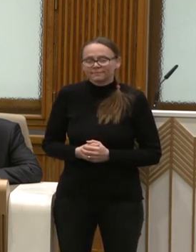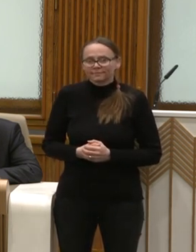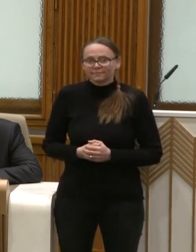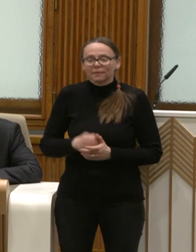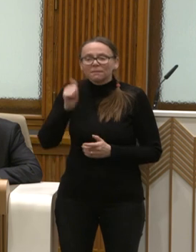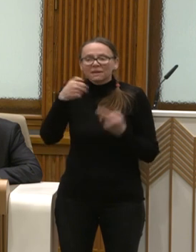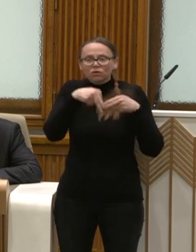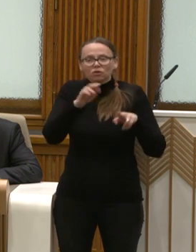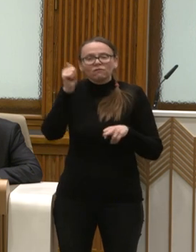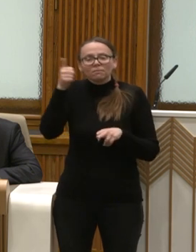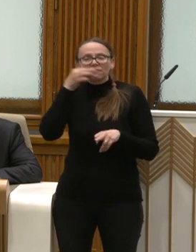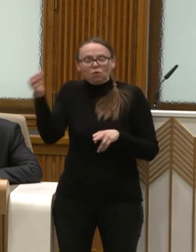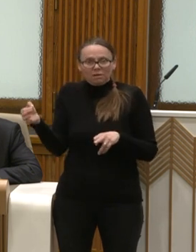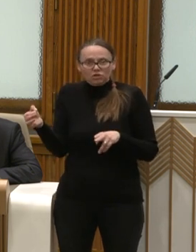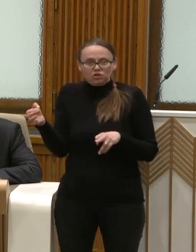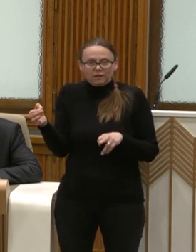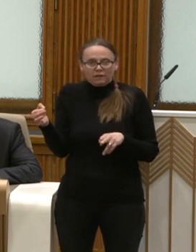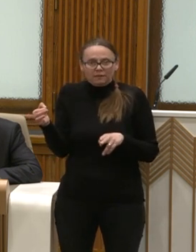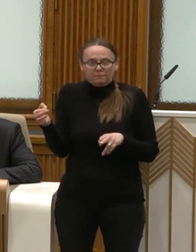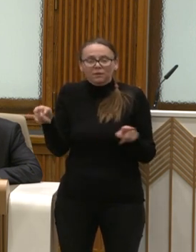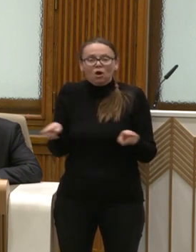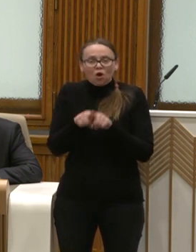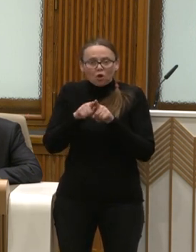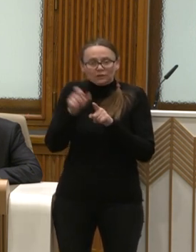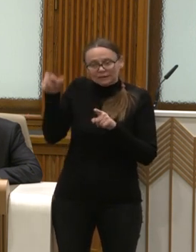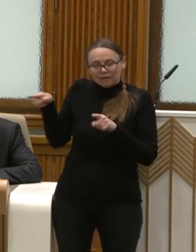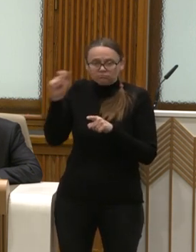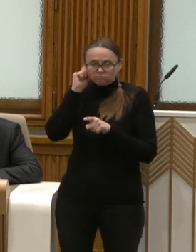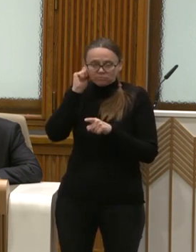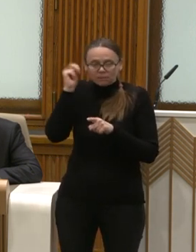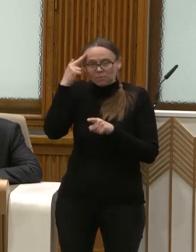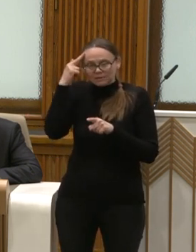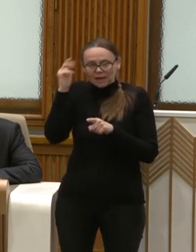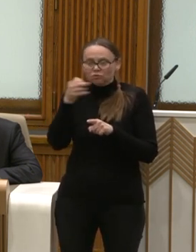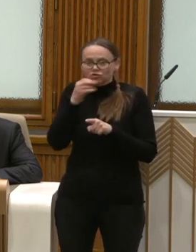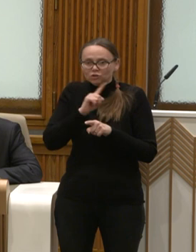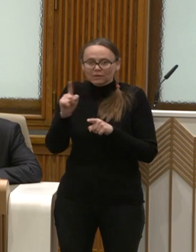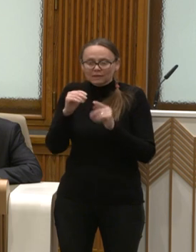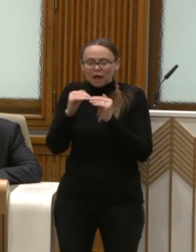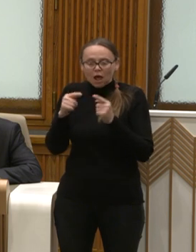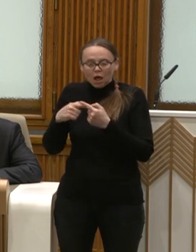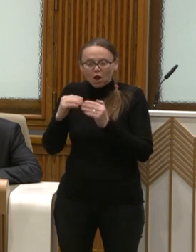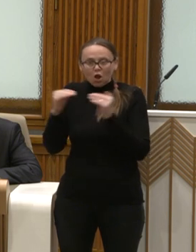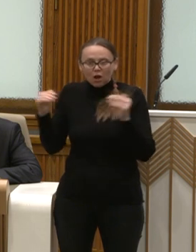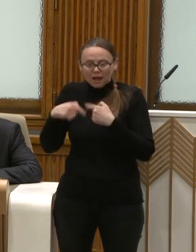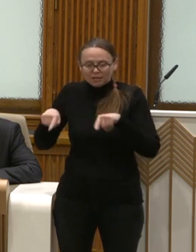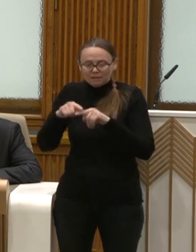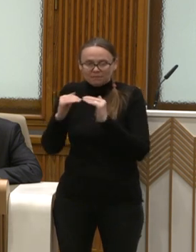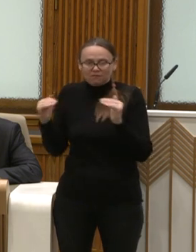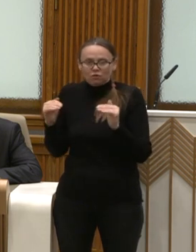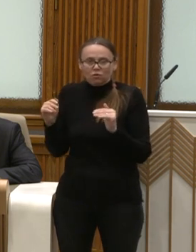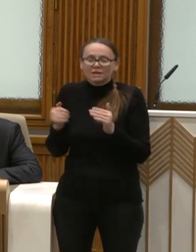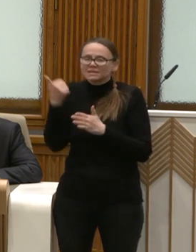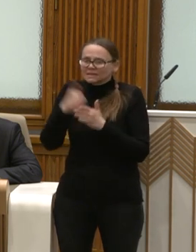Torej, najprej odgovor na prvo vprašanje. Kot je meni znano, razen če to ni na lokalnem nivoju, ampak zaenkrat ne bi za Šmarje